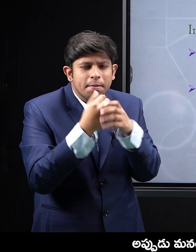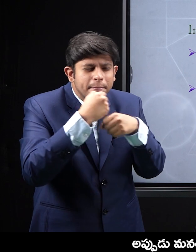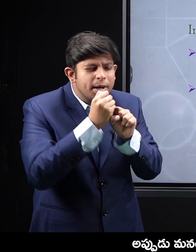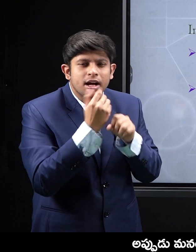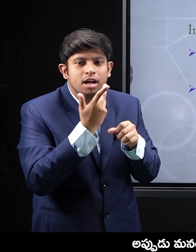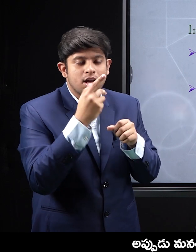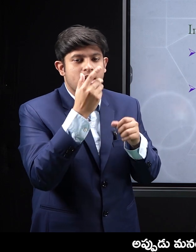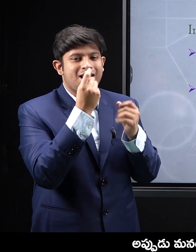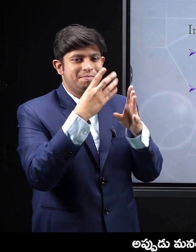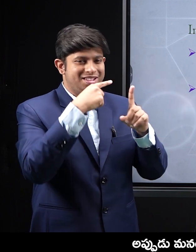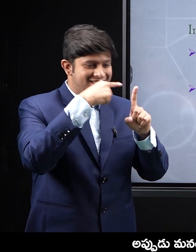రూపాన్ని పొందుతాము.